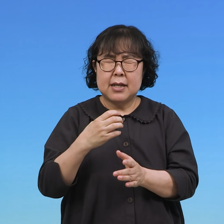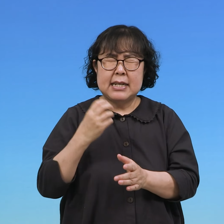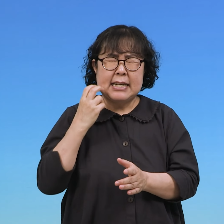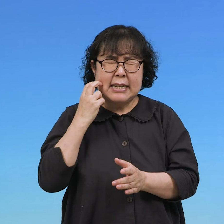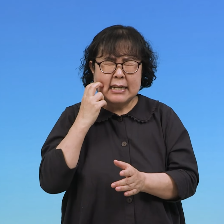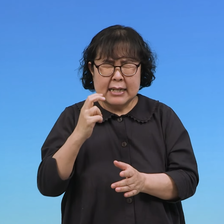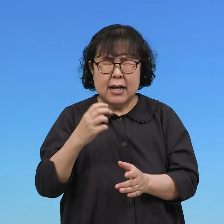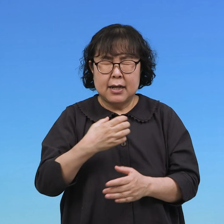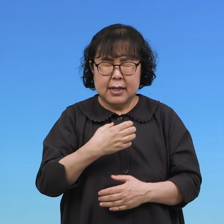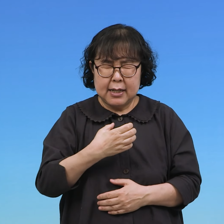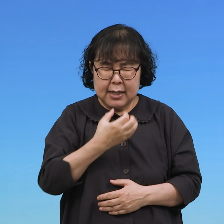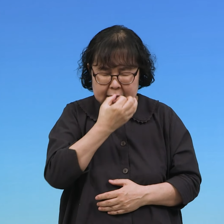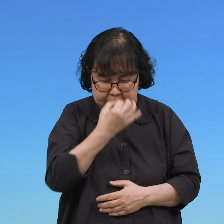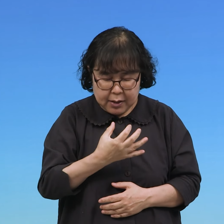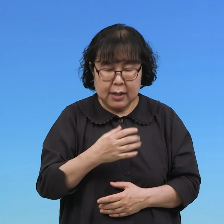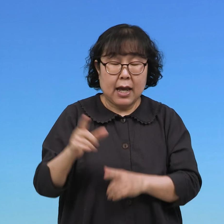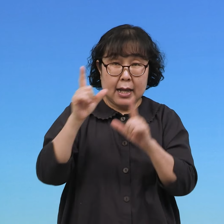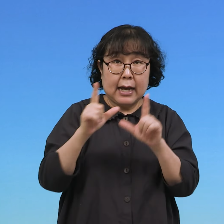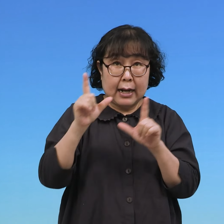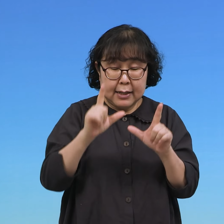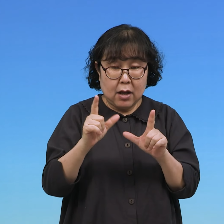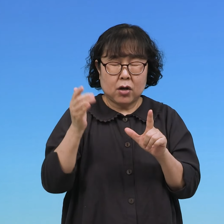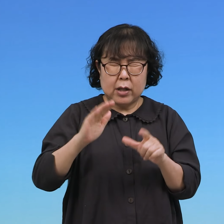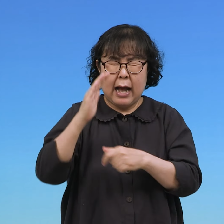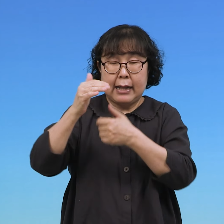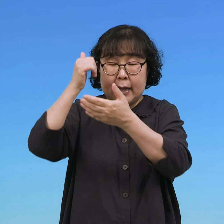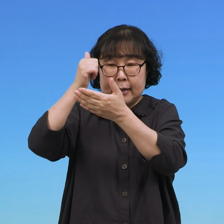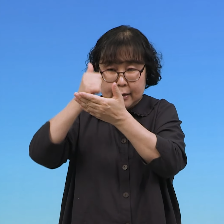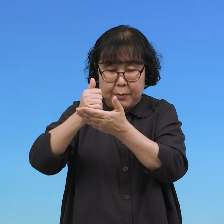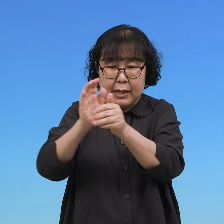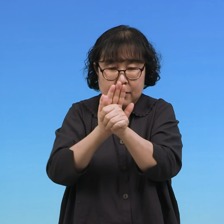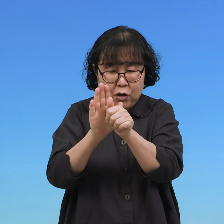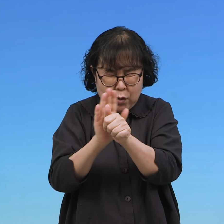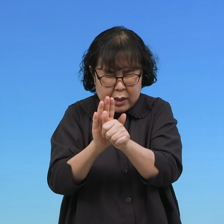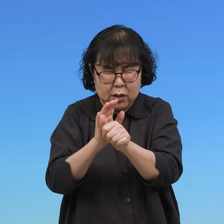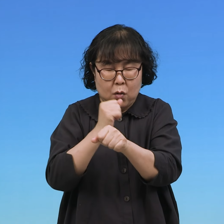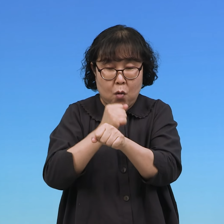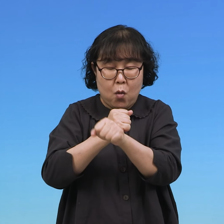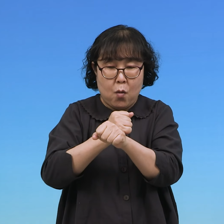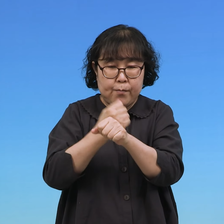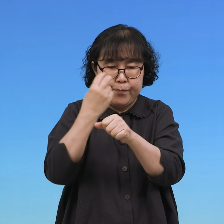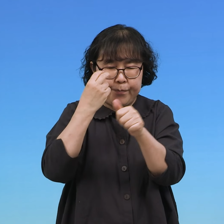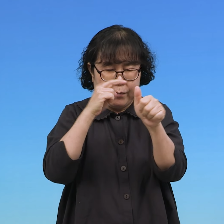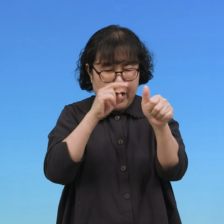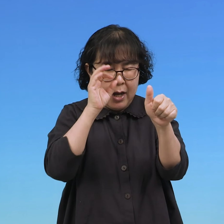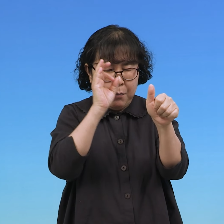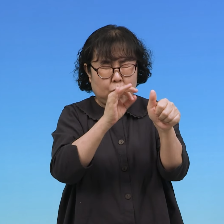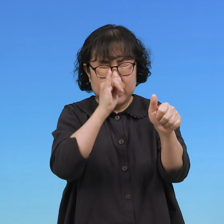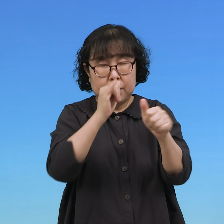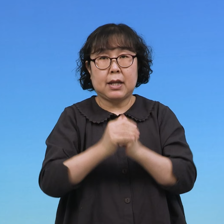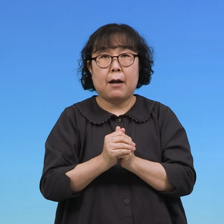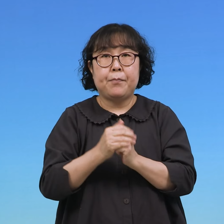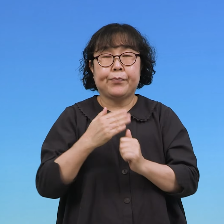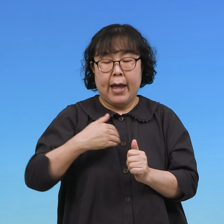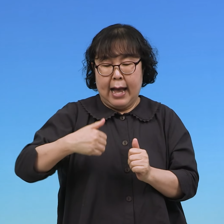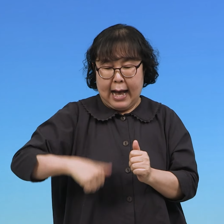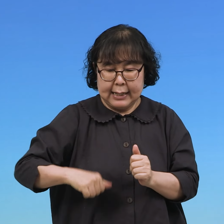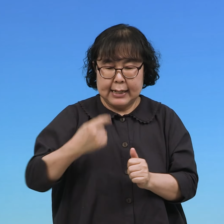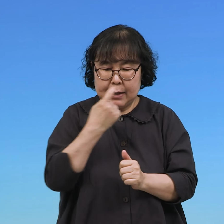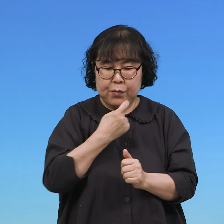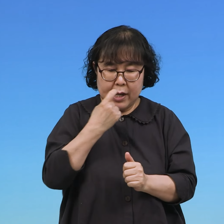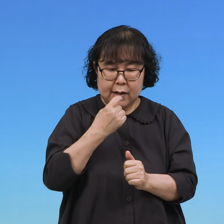주셨거든요. 여러분 자녀 반드시 하나님이 다루시고, 내 아들 입술에서 내 아버지의 하나님,